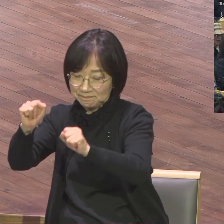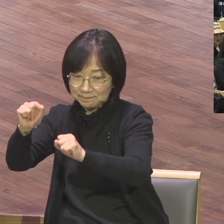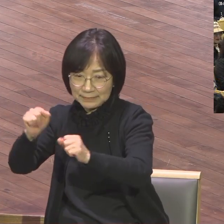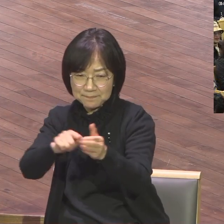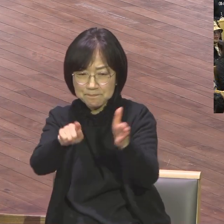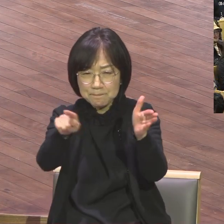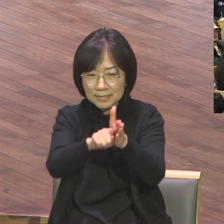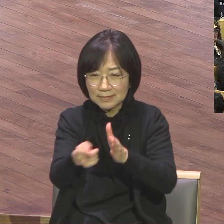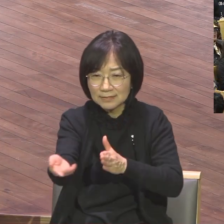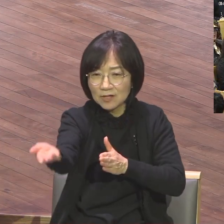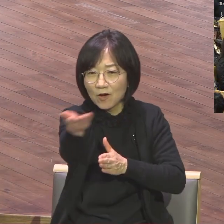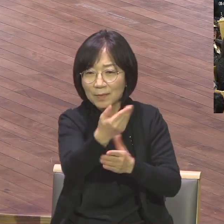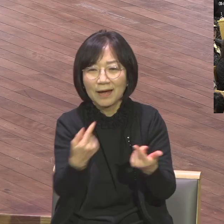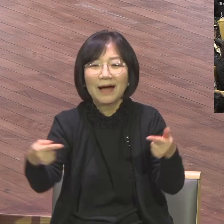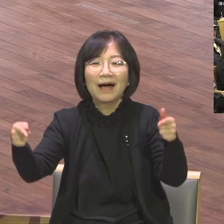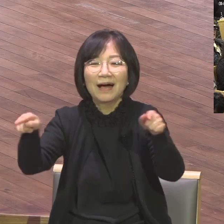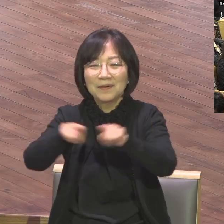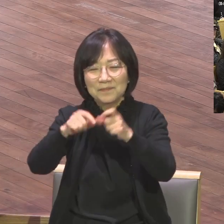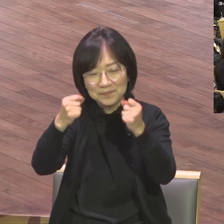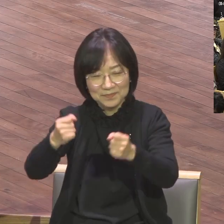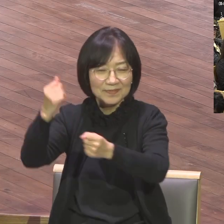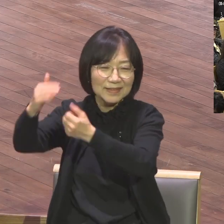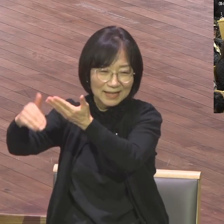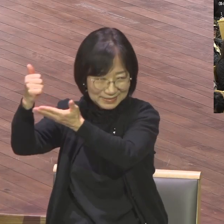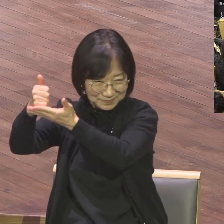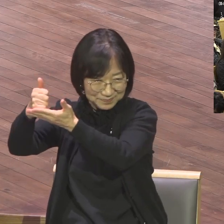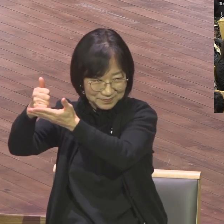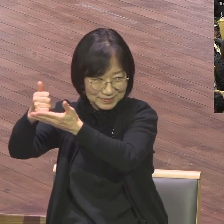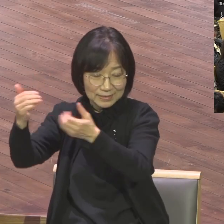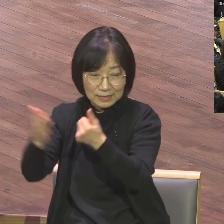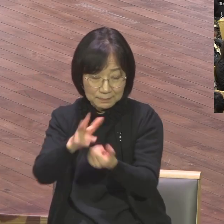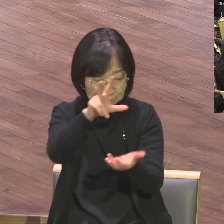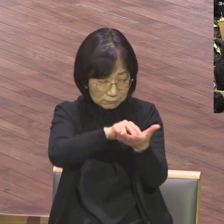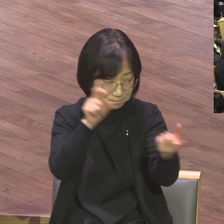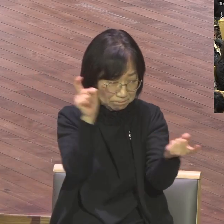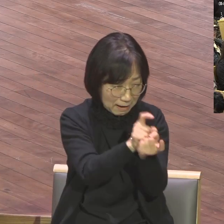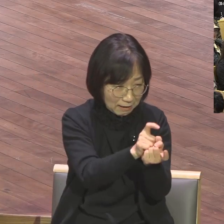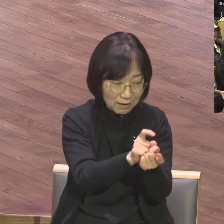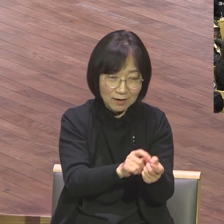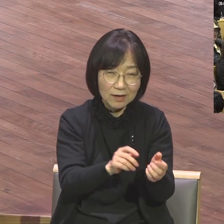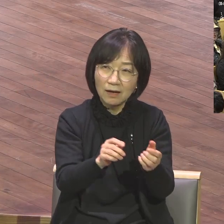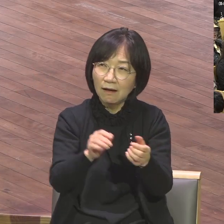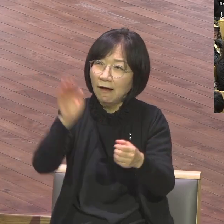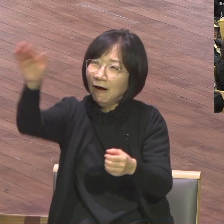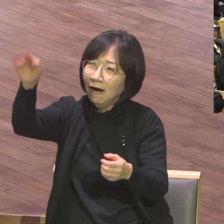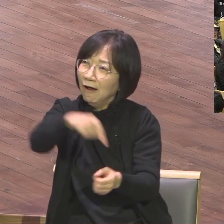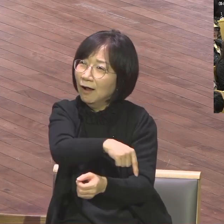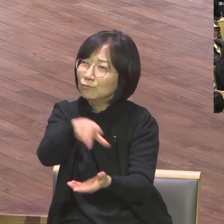하나님, 이런 예수님과 함께하면 문제가 아니라는 거예요. 뭐 문제가 문제입니까?